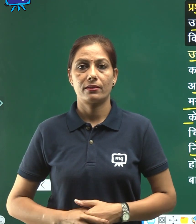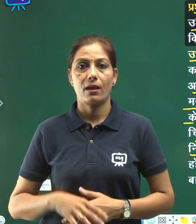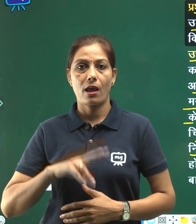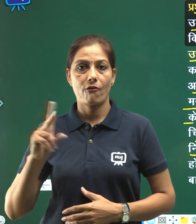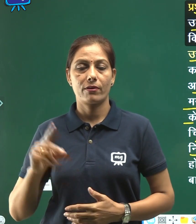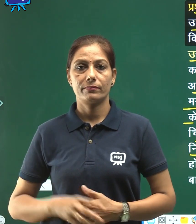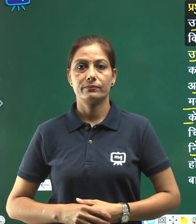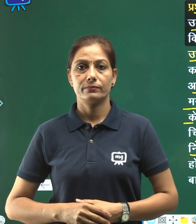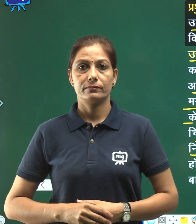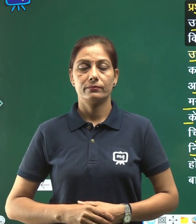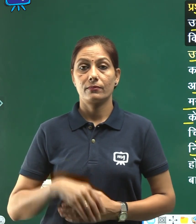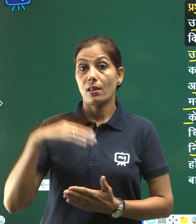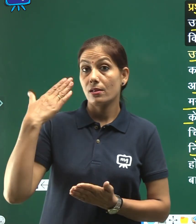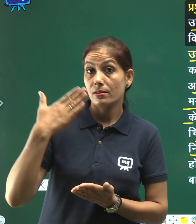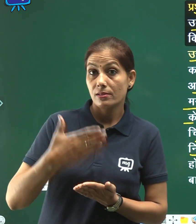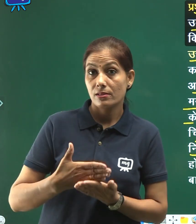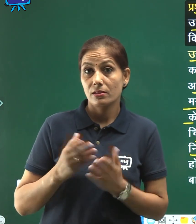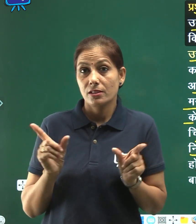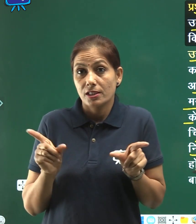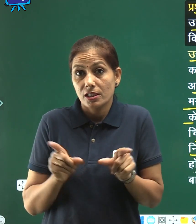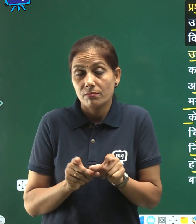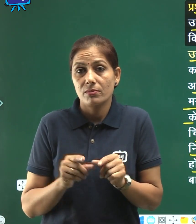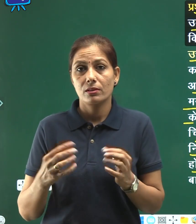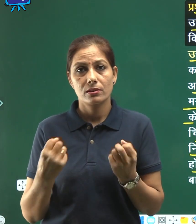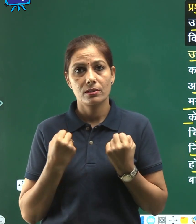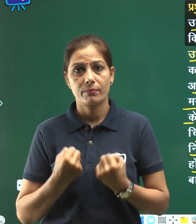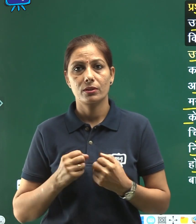एवं सीमित सामर्थ्य होती है